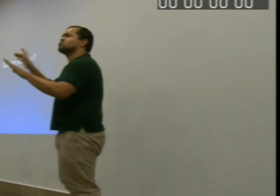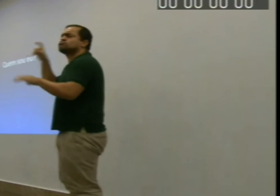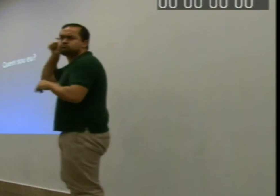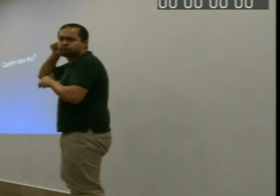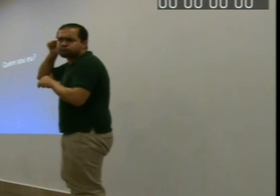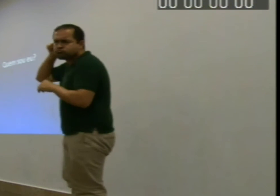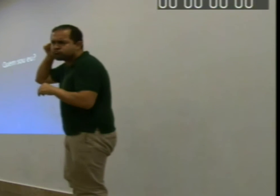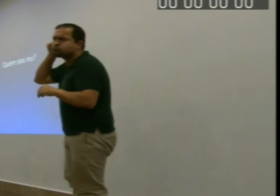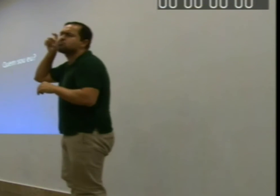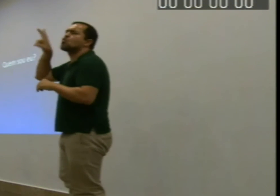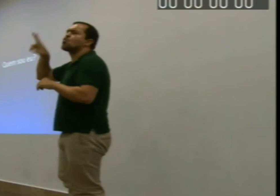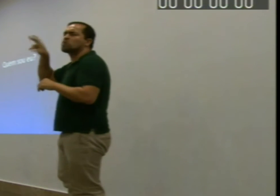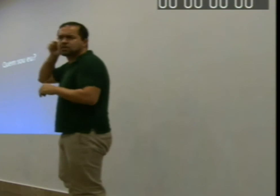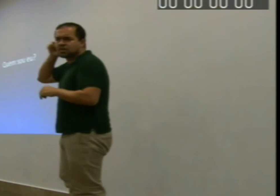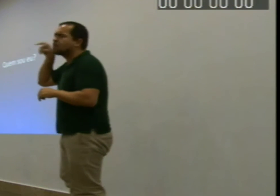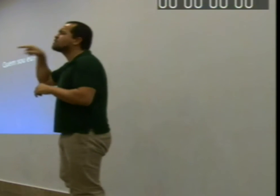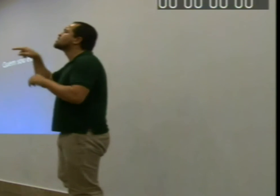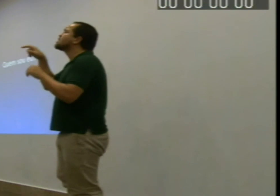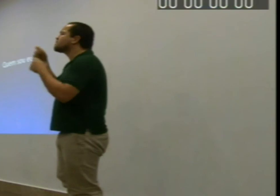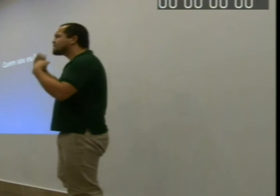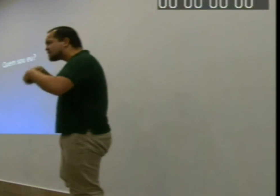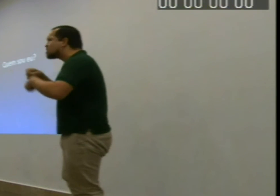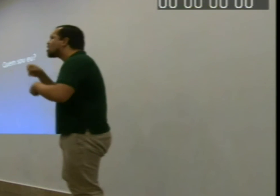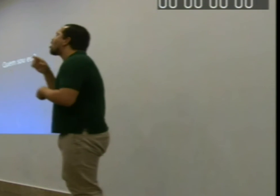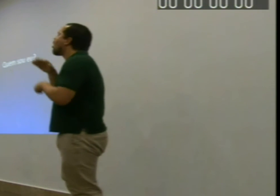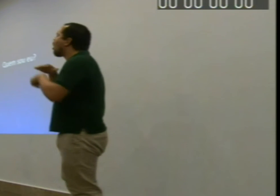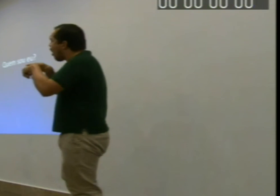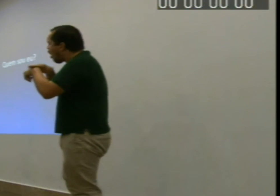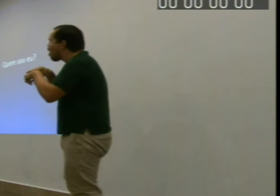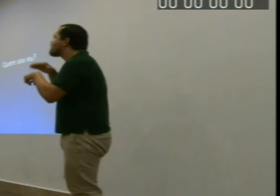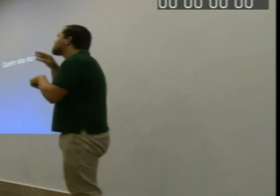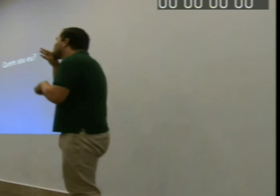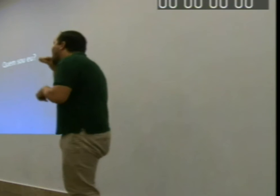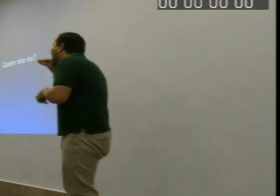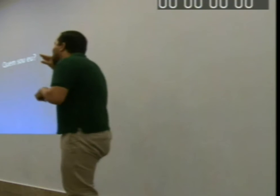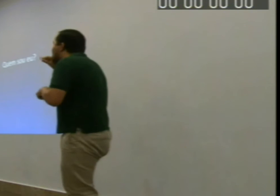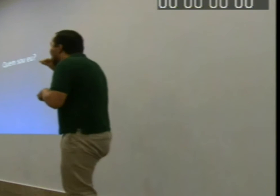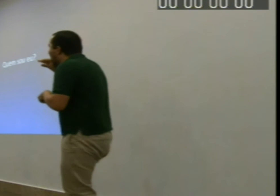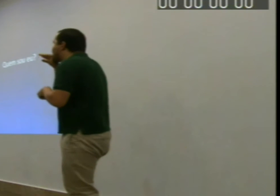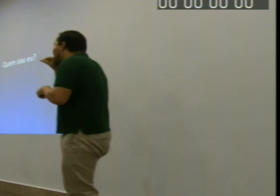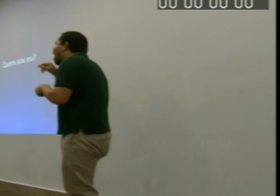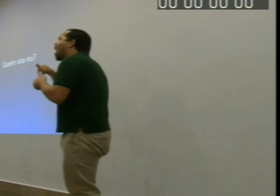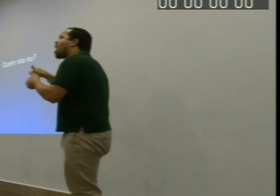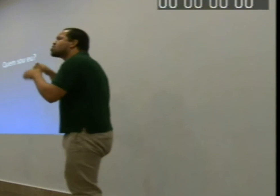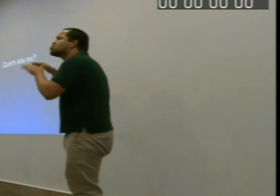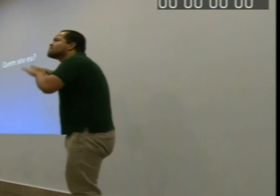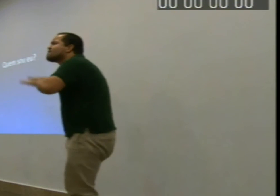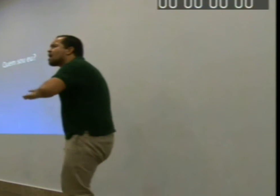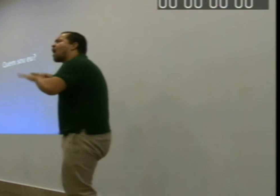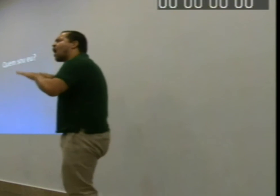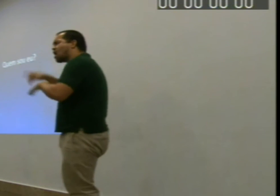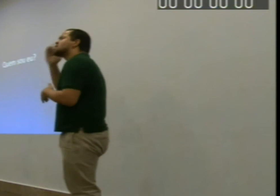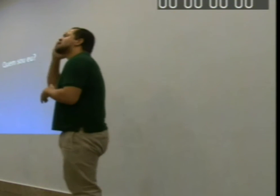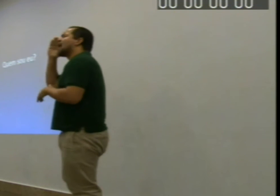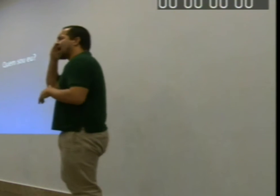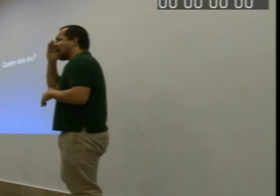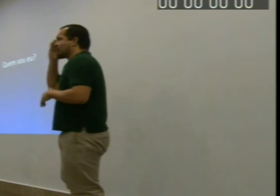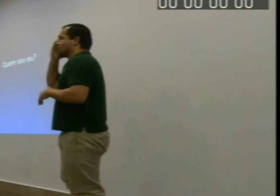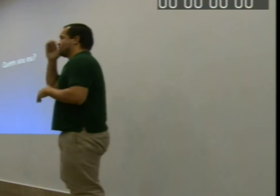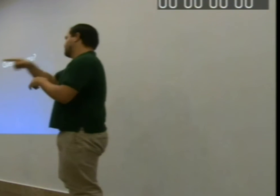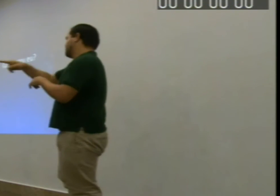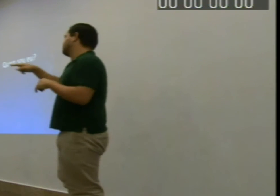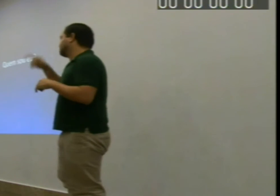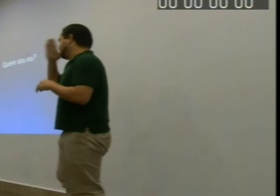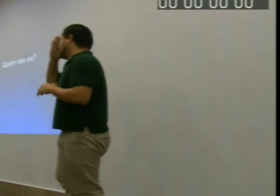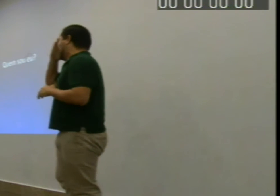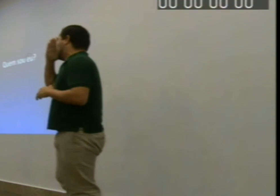normal ele usa o amplificador normal ele consegue conversar oralizar devagar ele